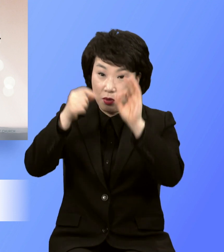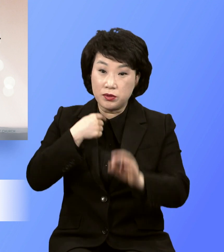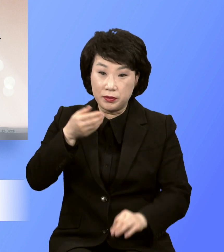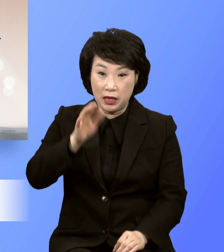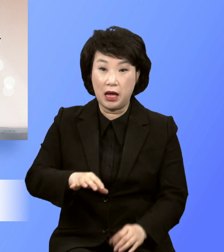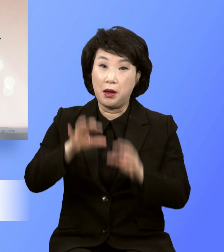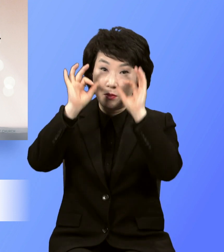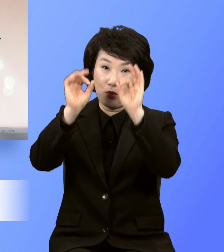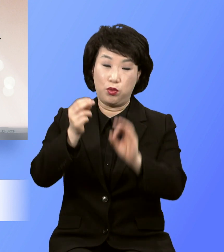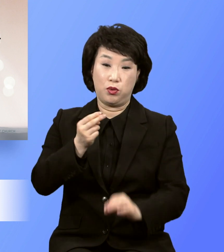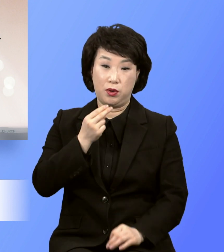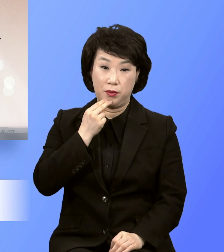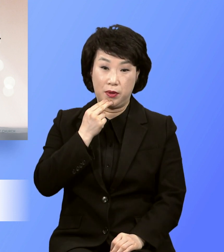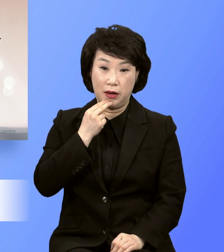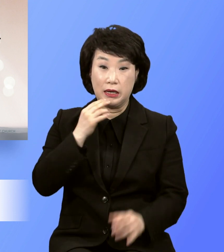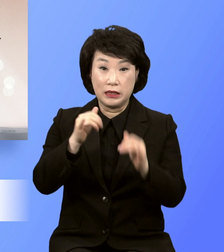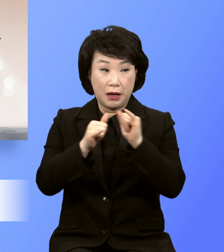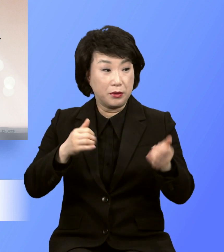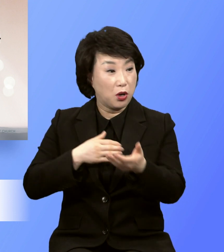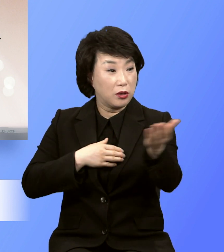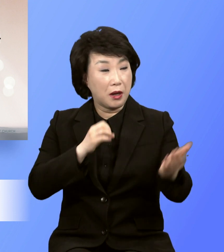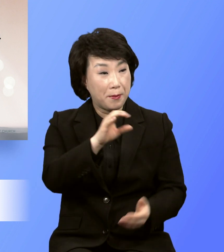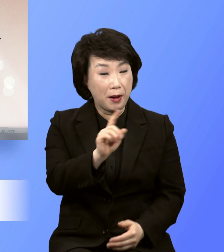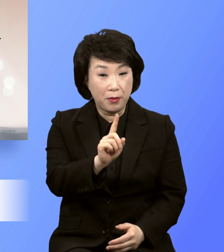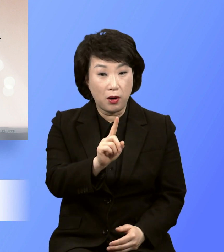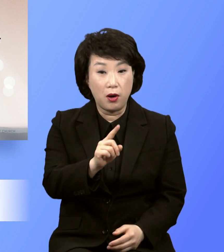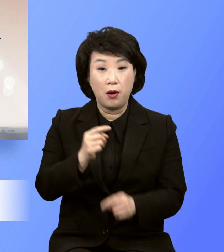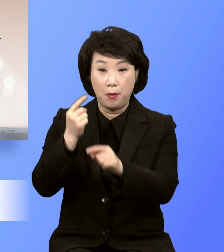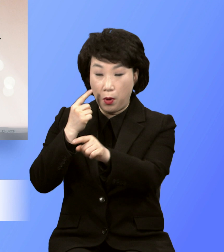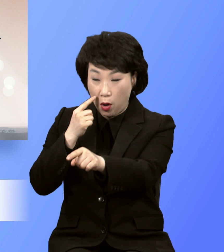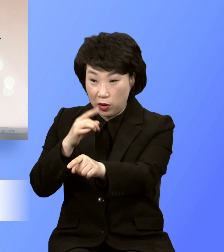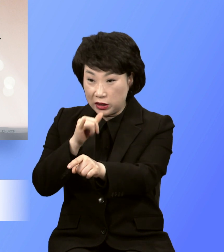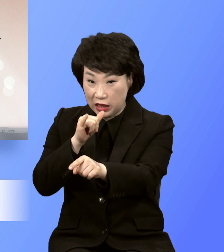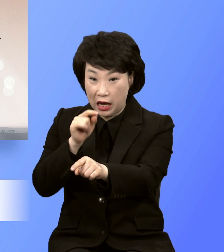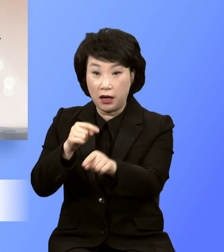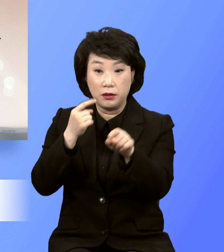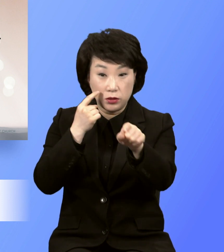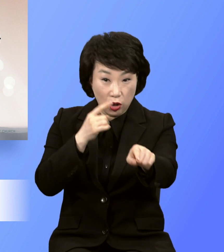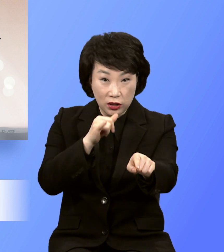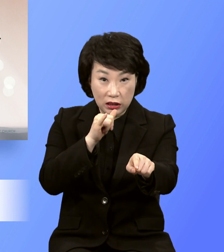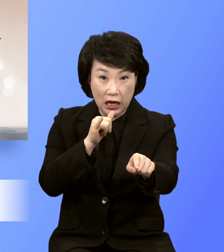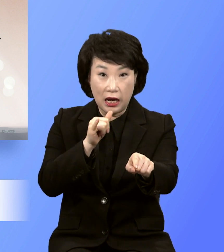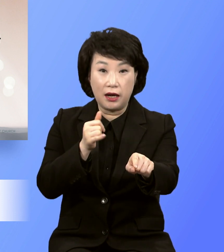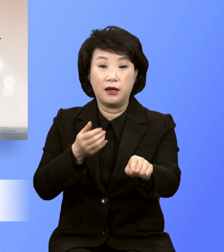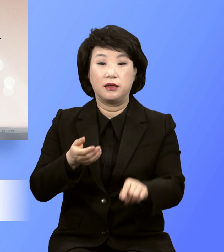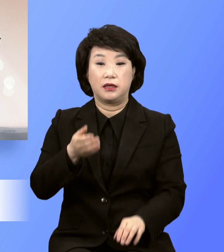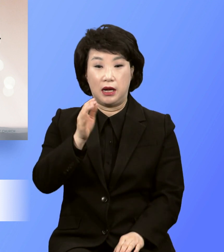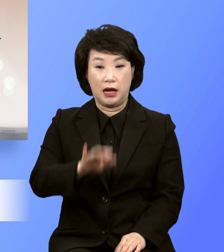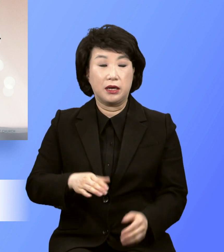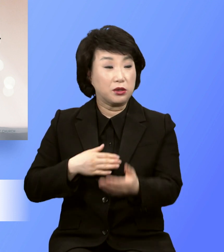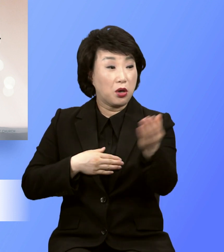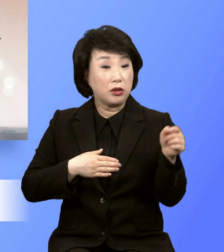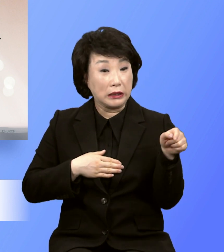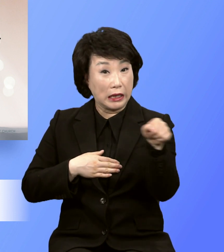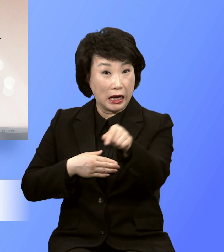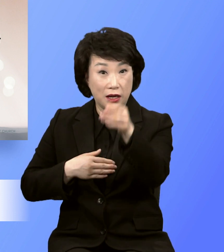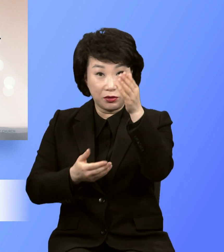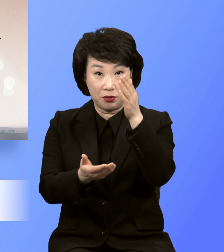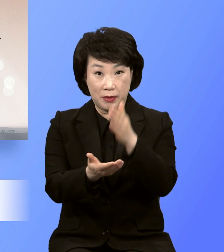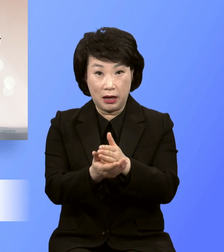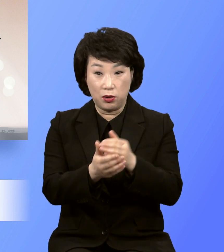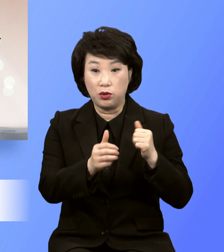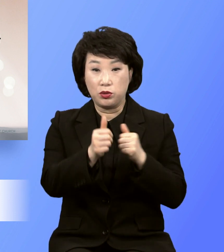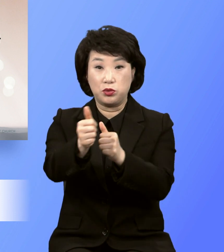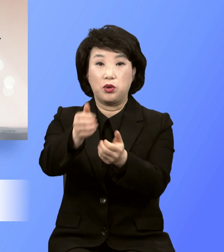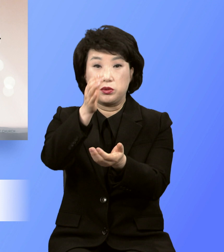보지 못하리라. 사람이 너희에게 말하되 보라 저기 있다 보라 여기 있다 하라. 그러나